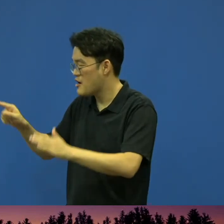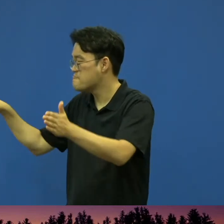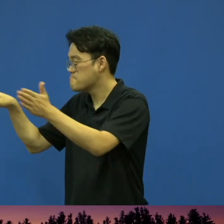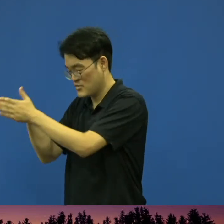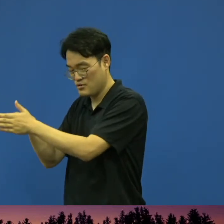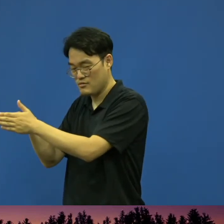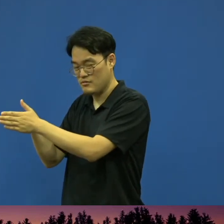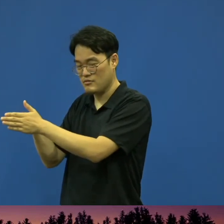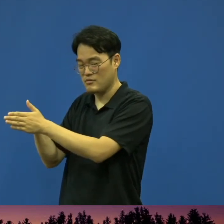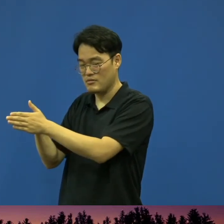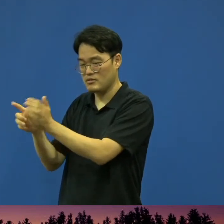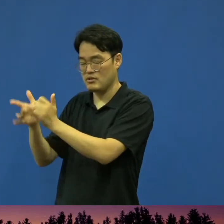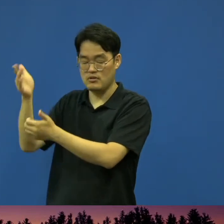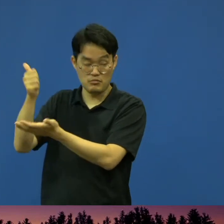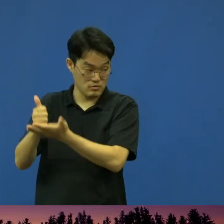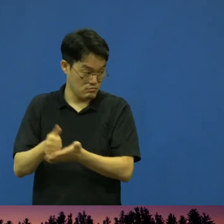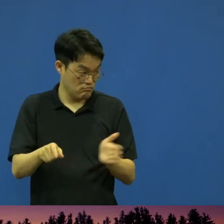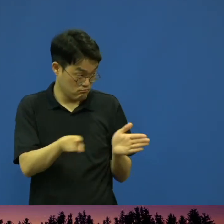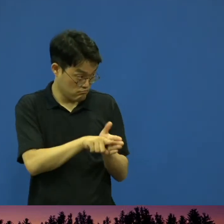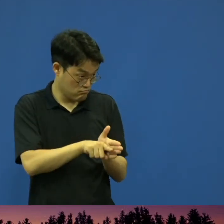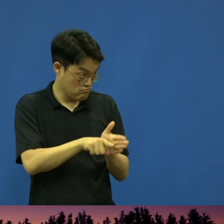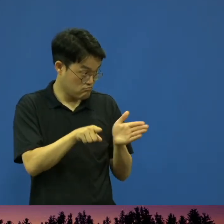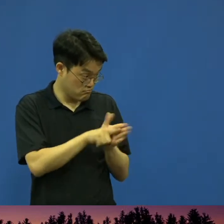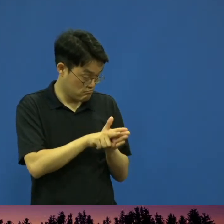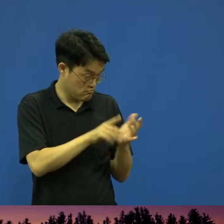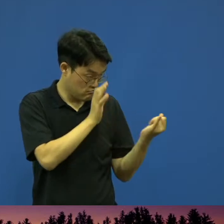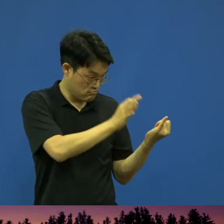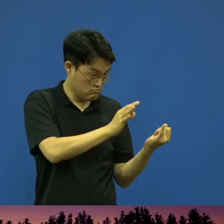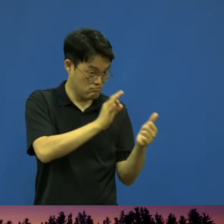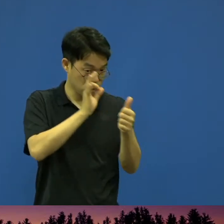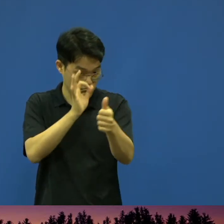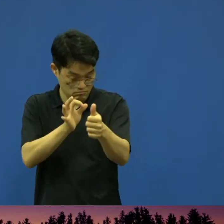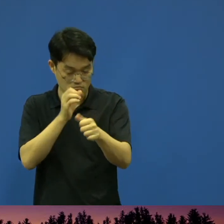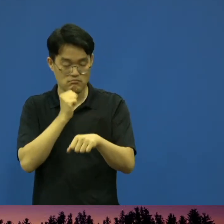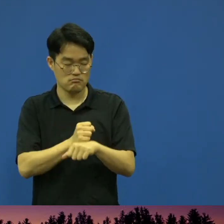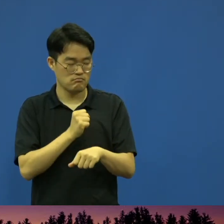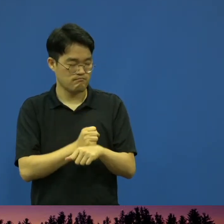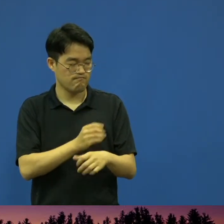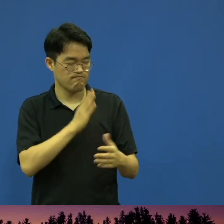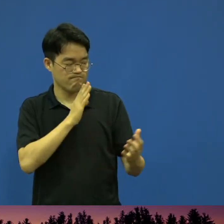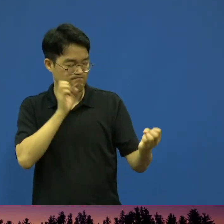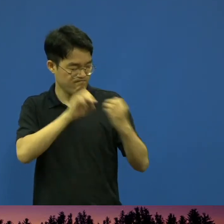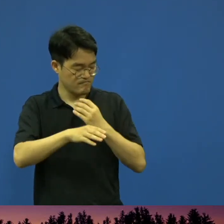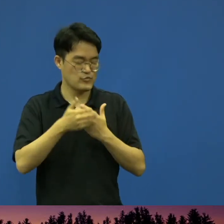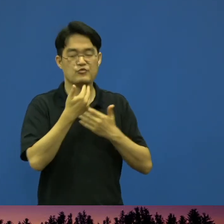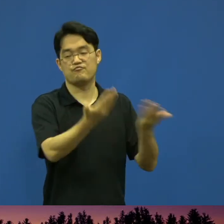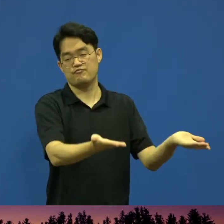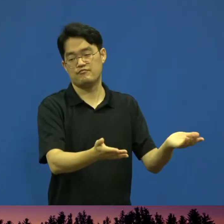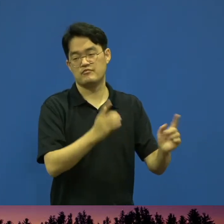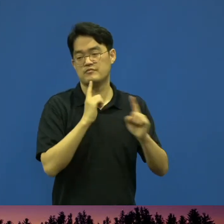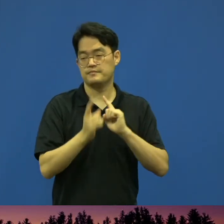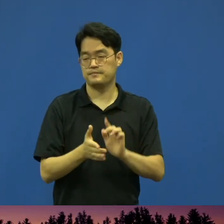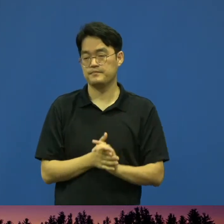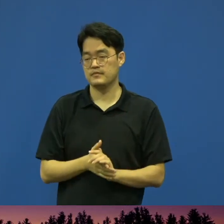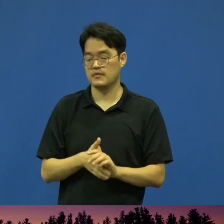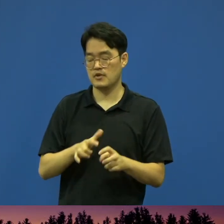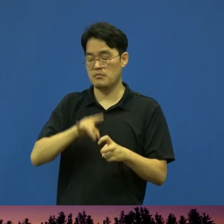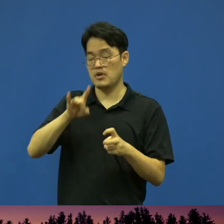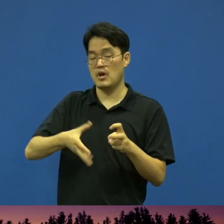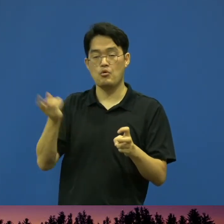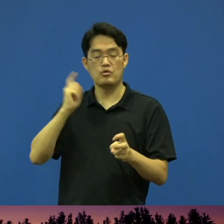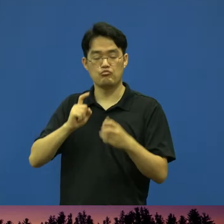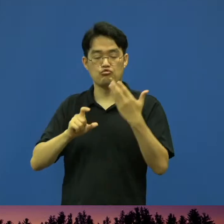예수님을 답으로 여기는 자에게 반드시 답을 주시는 분임이 증명되고 있는 거죠. 그래서 마태복음 9장 19절을